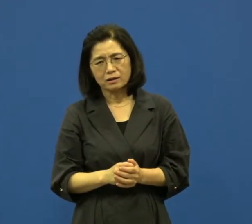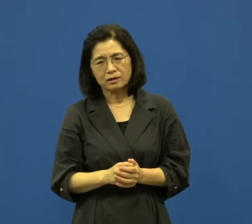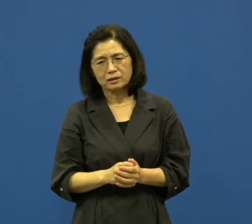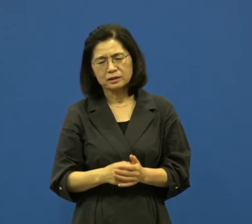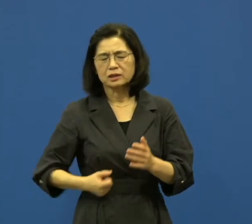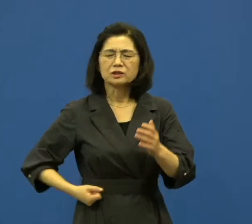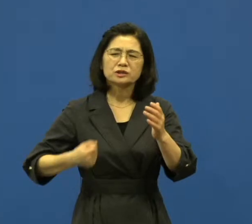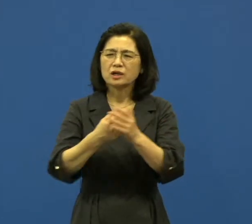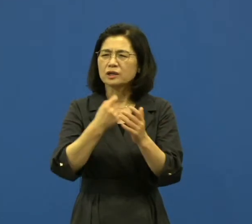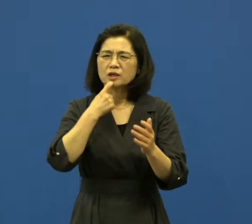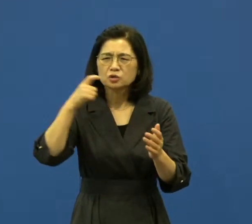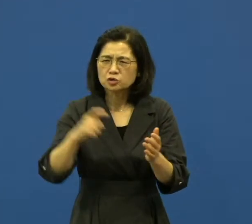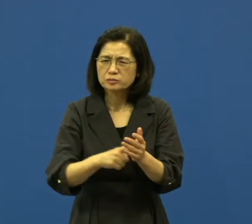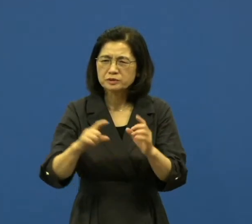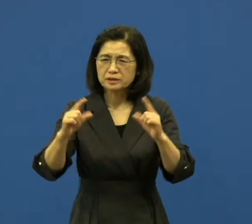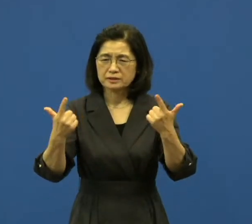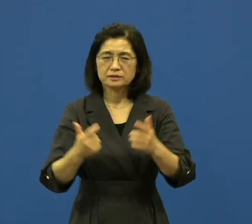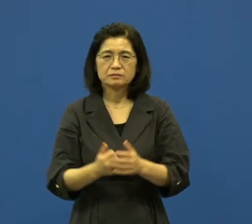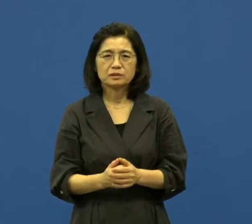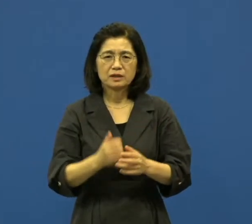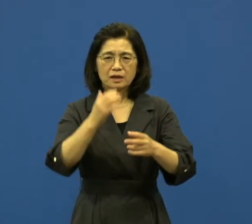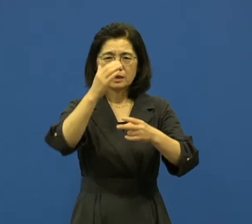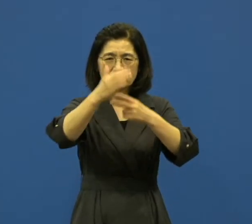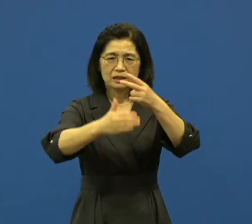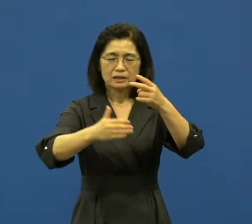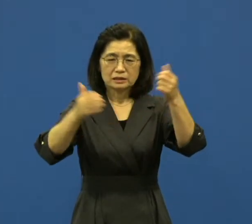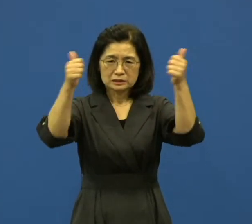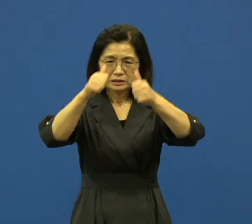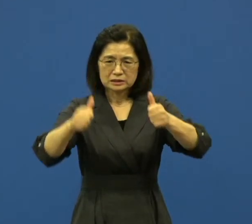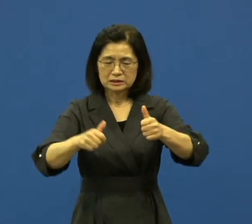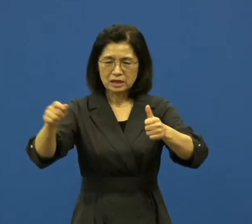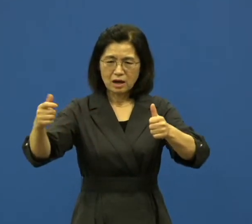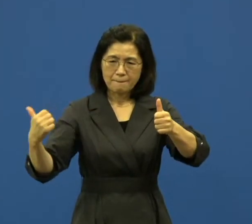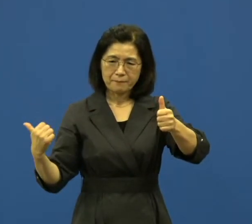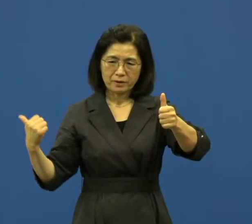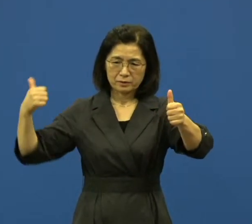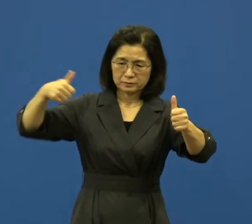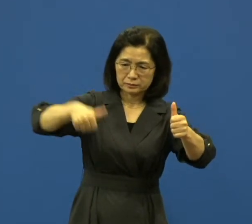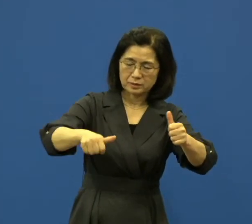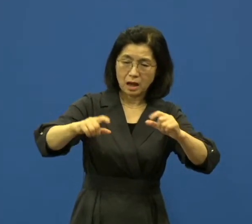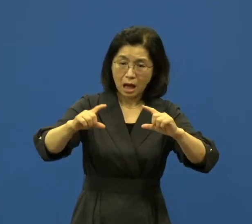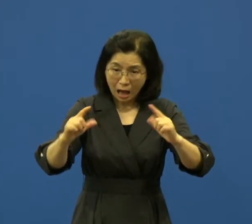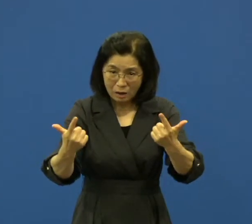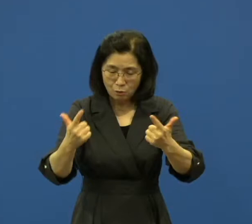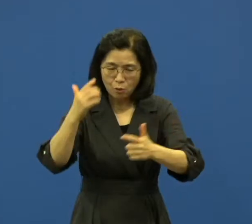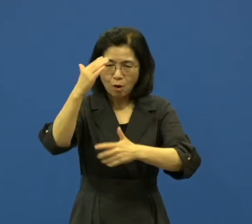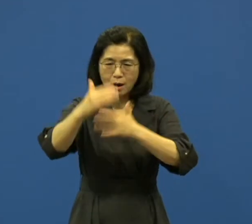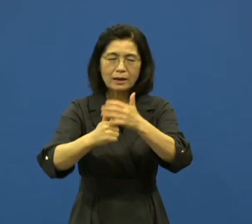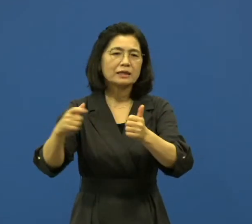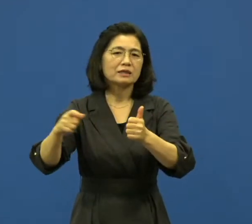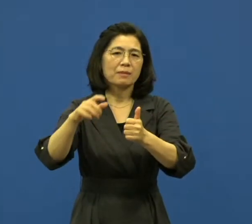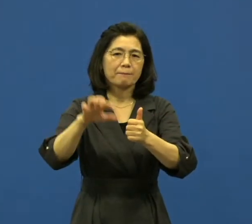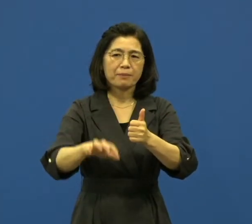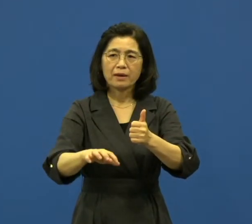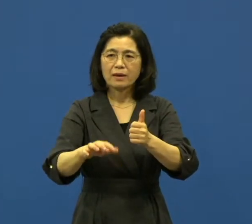신상 앞에 절하지 않고 하나님 앞에 무릎 꿇고 기도하는 다니엘은 무모해 보여요.